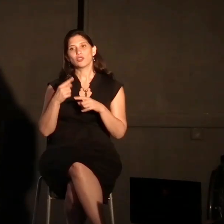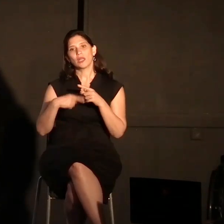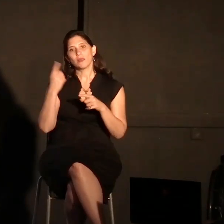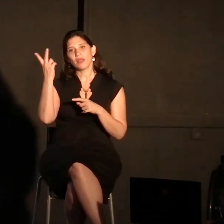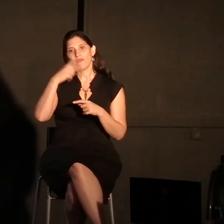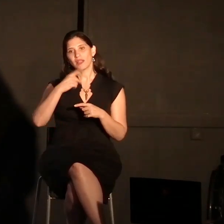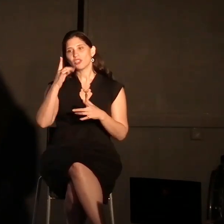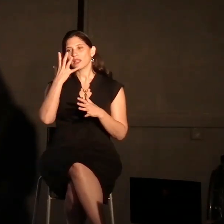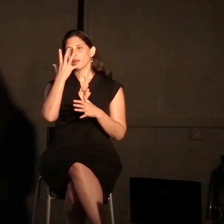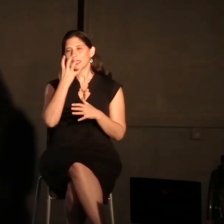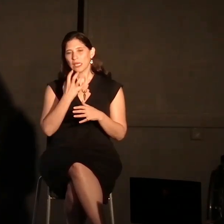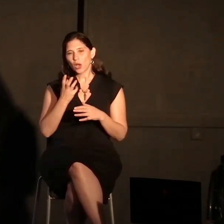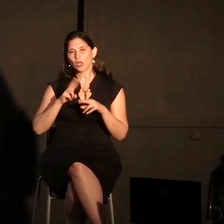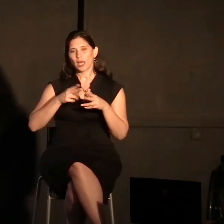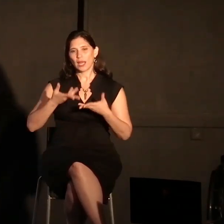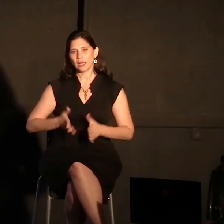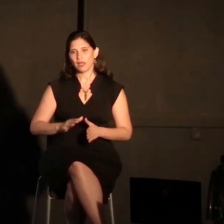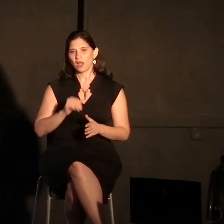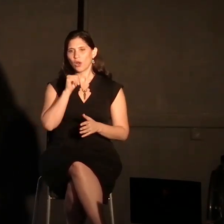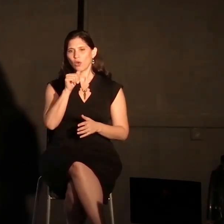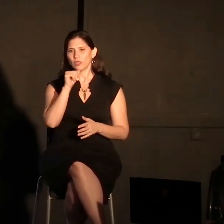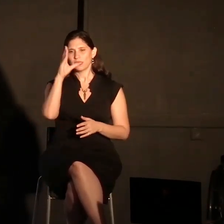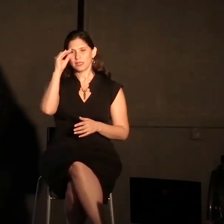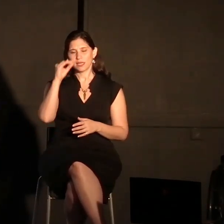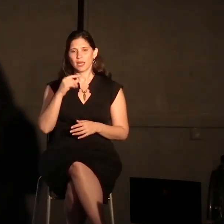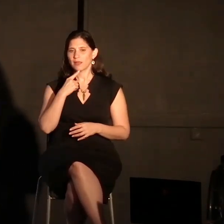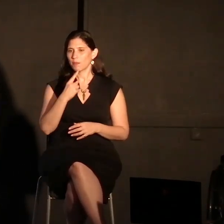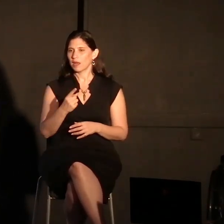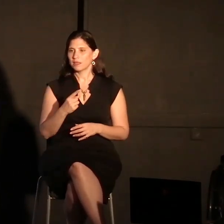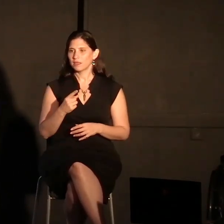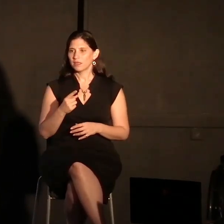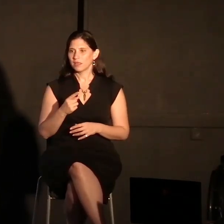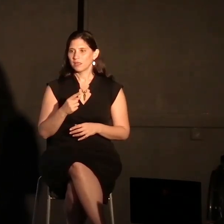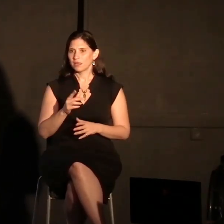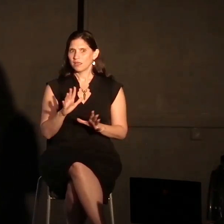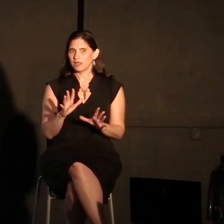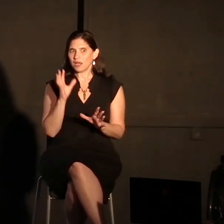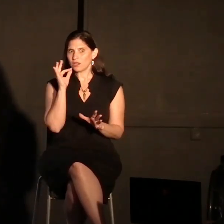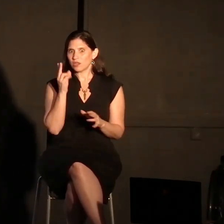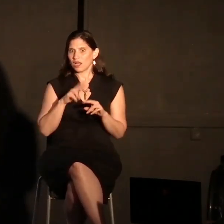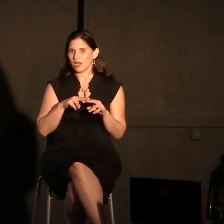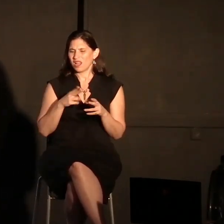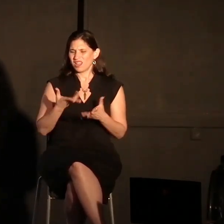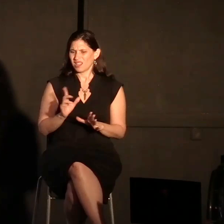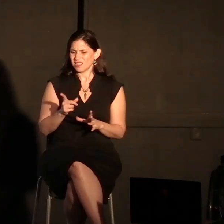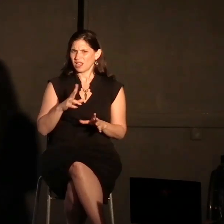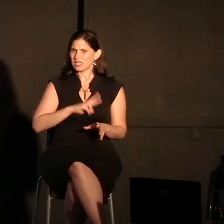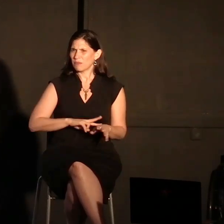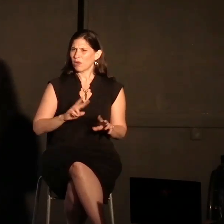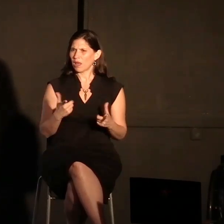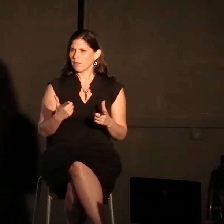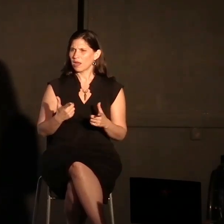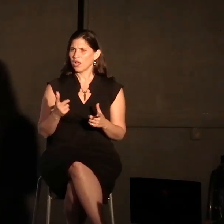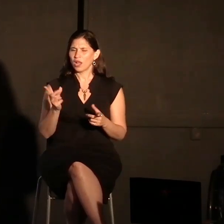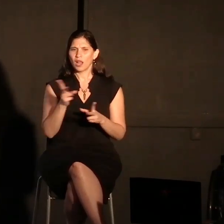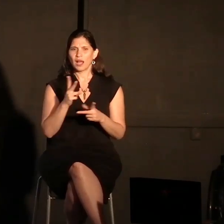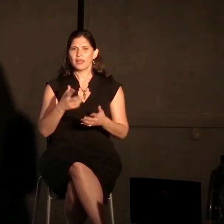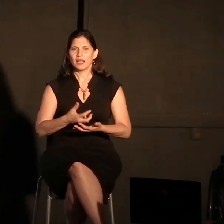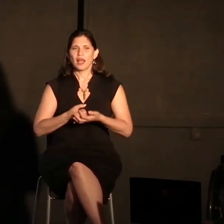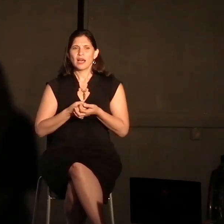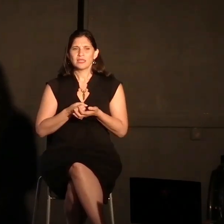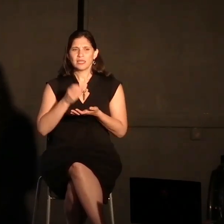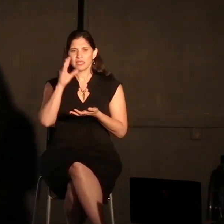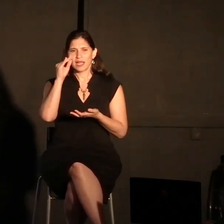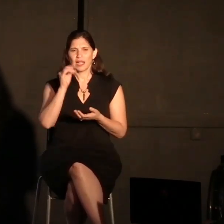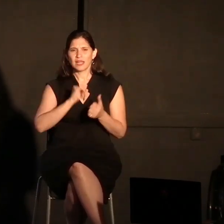הבנתי שהייתי בדיכאון אחרי לידה לא רציתי את הילד אמרתי ככה האישה חלידה צריכה לסבול למה לא יכלתי להחזיק את